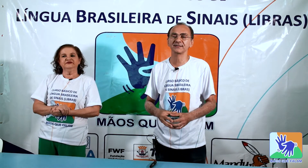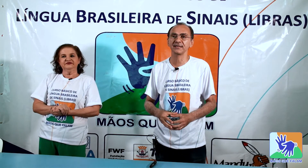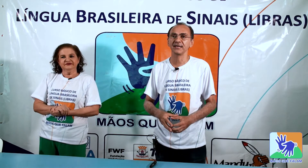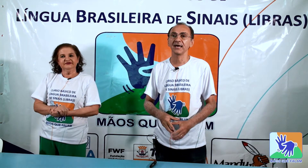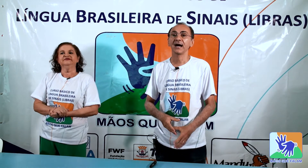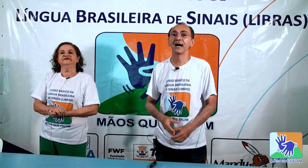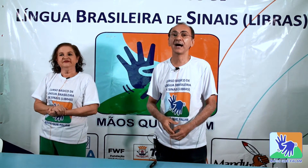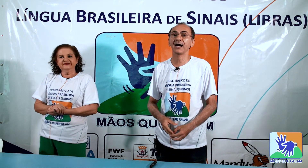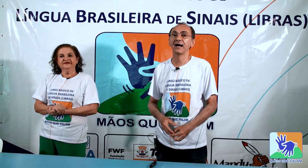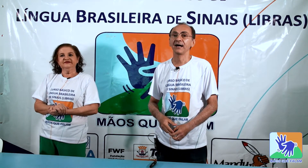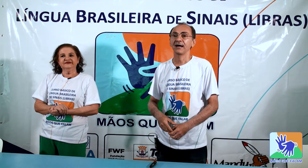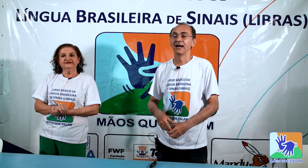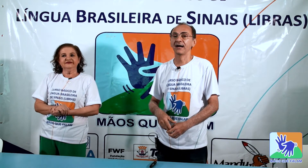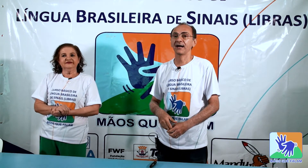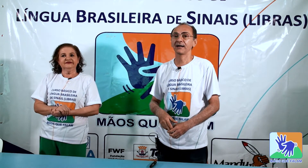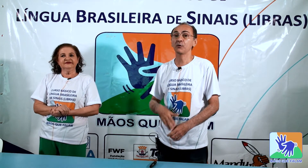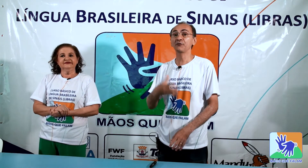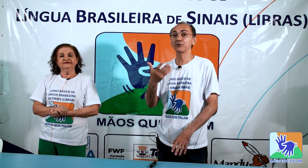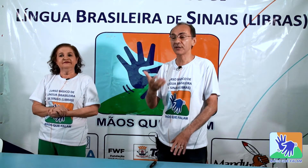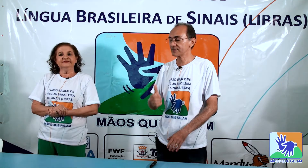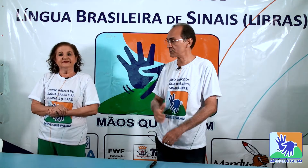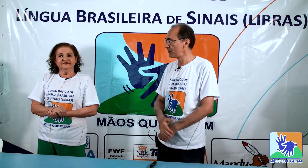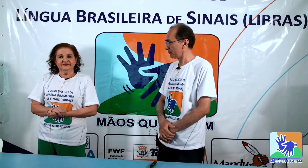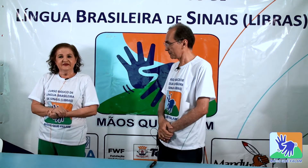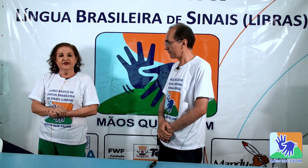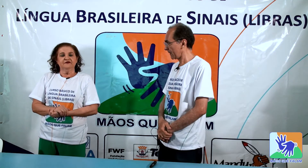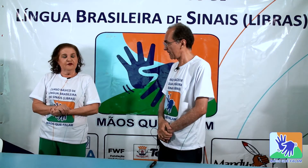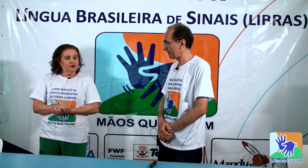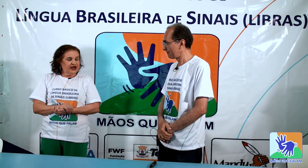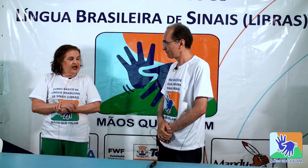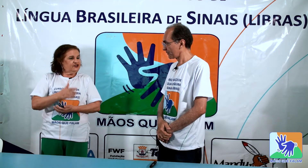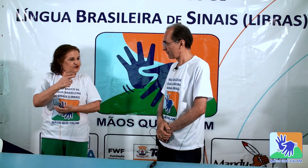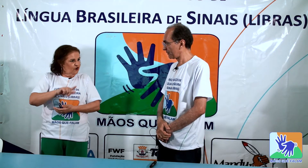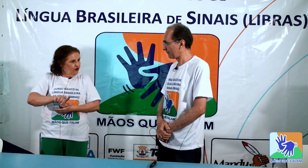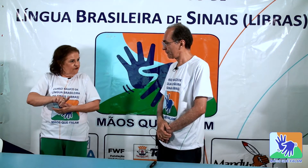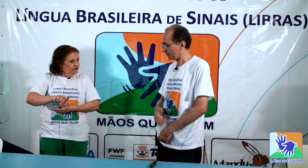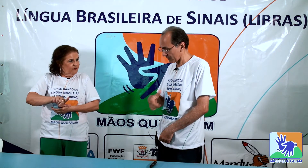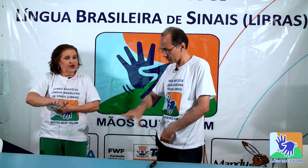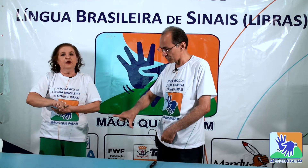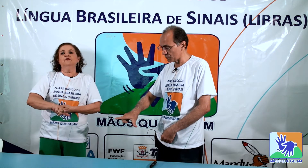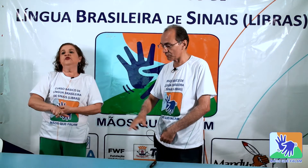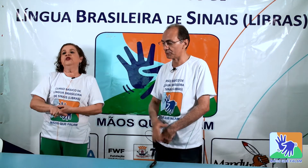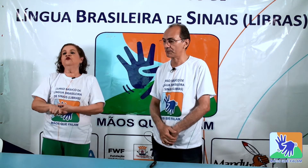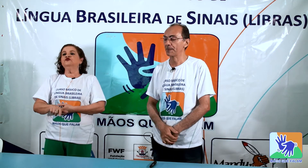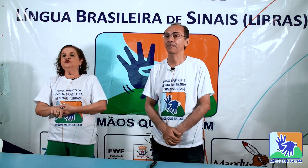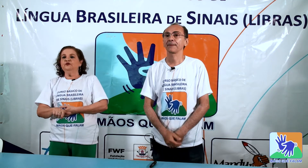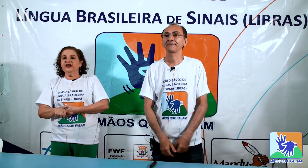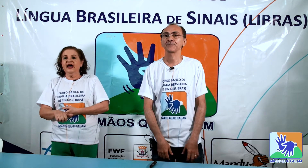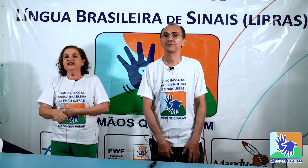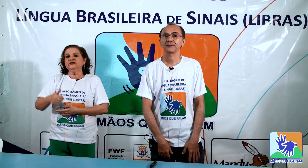fazer a configuração de mão. Né? Vamos lá, de novo? Vamos de novo. Então, os numerais são o